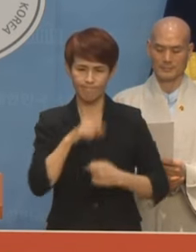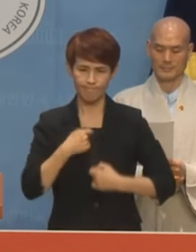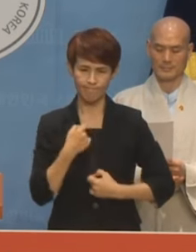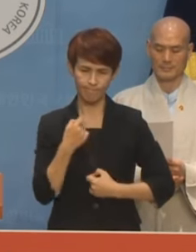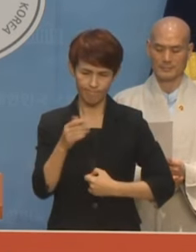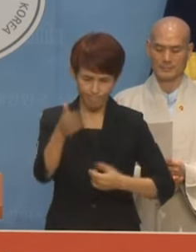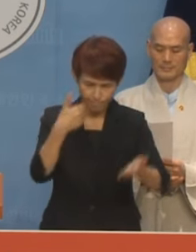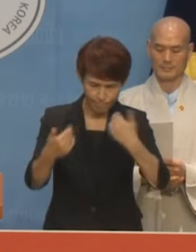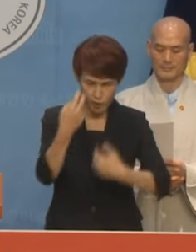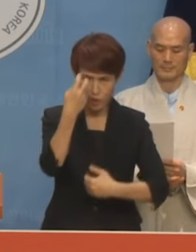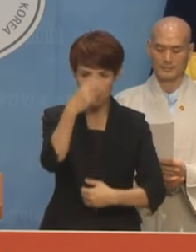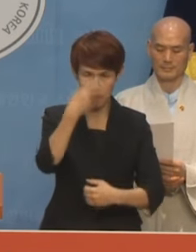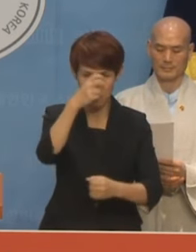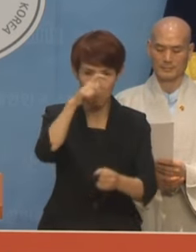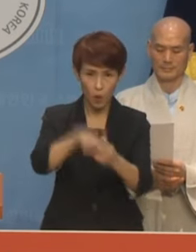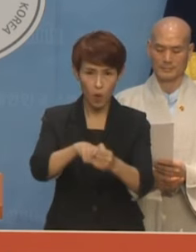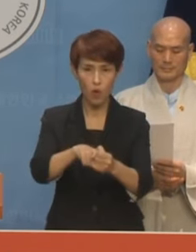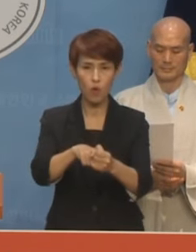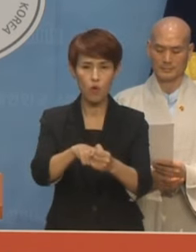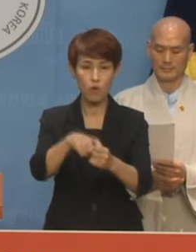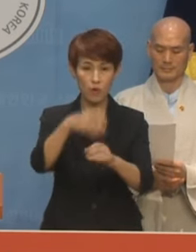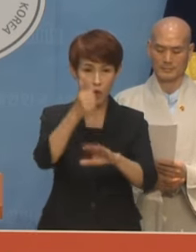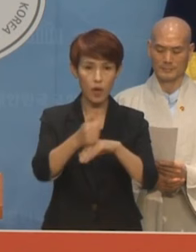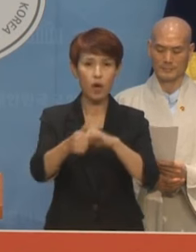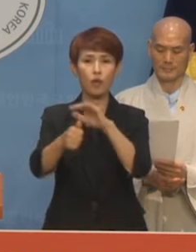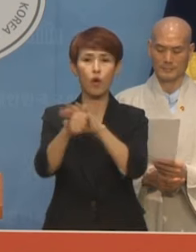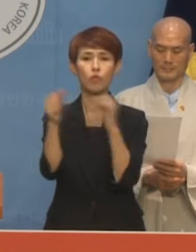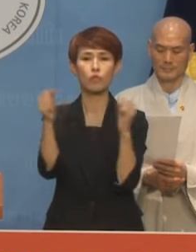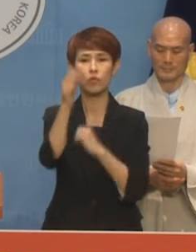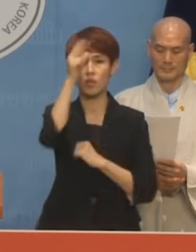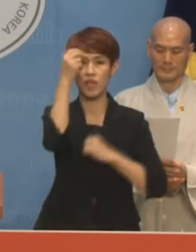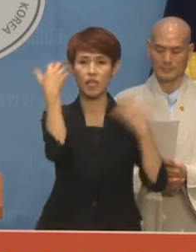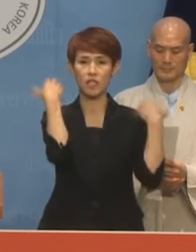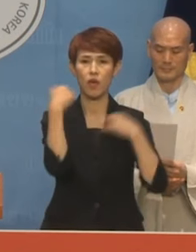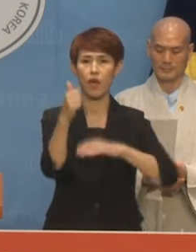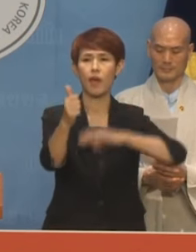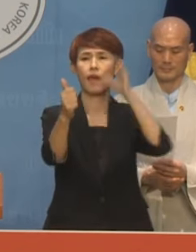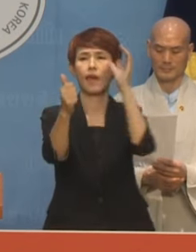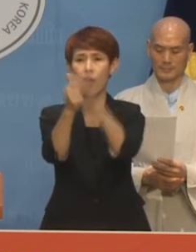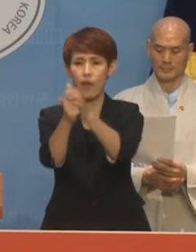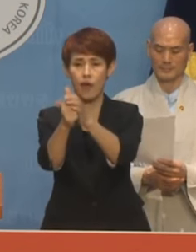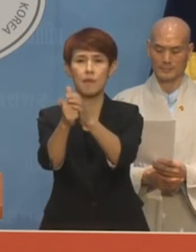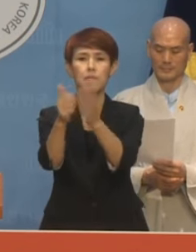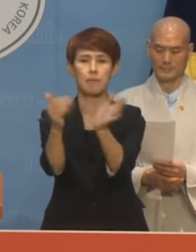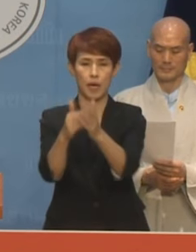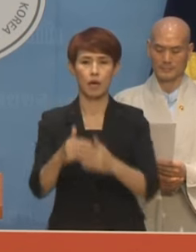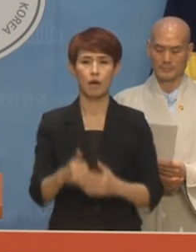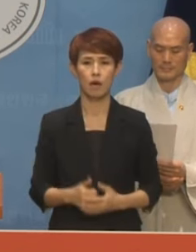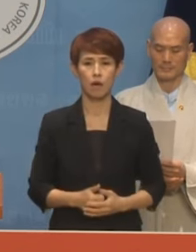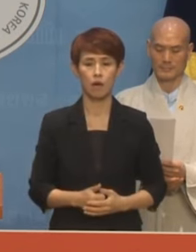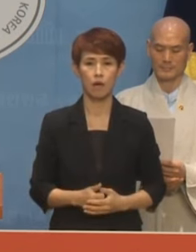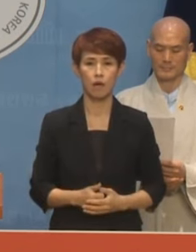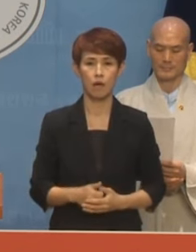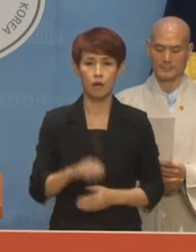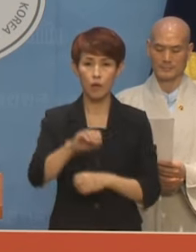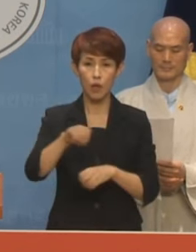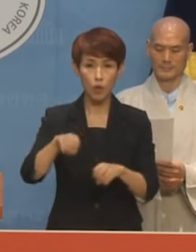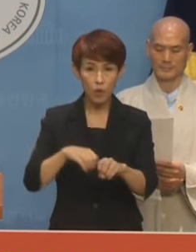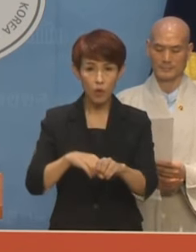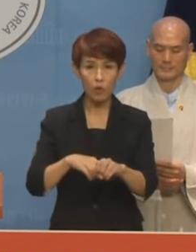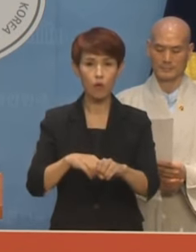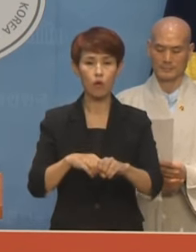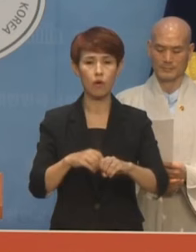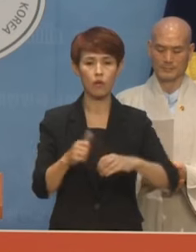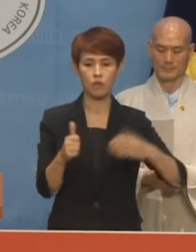위해 수사 결과를 경상북도 경찰청에 이첩하였으나 오히려